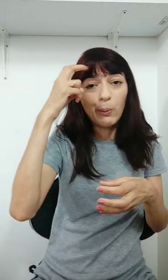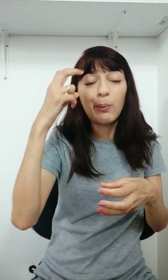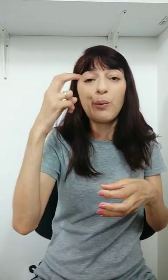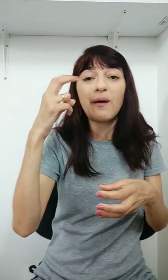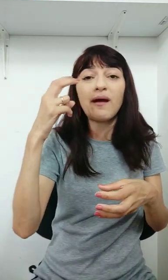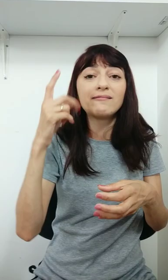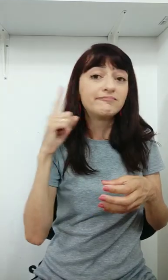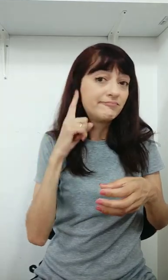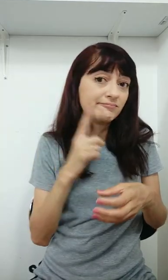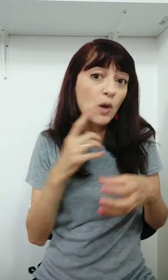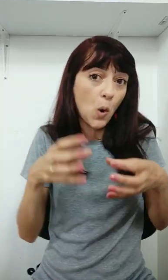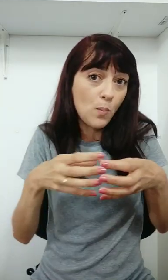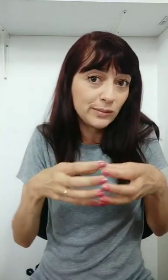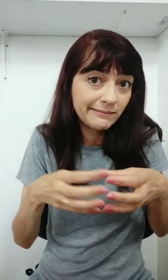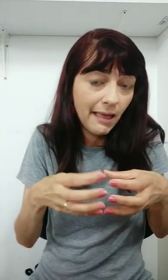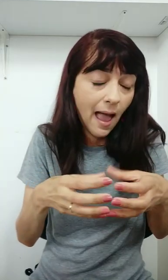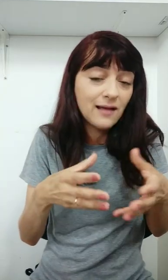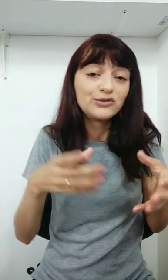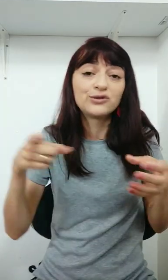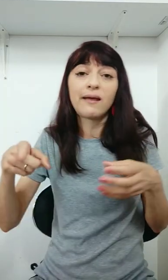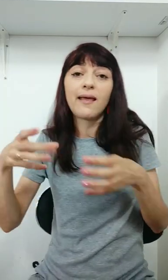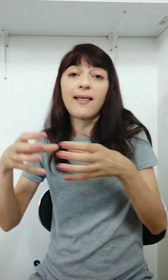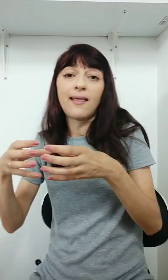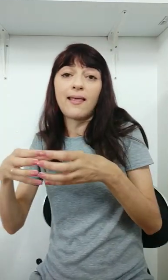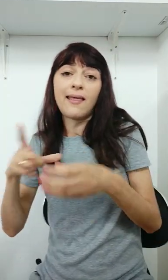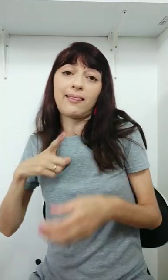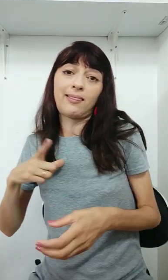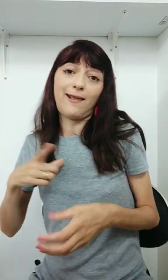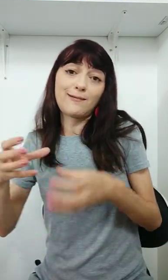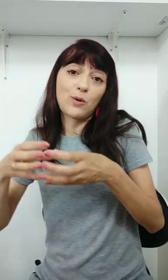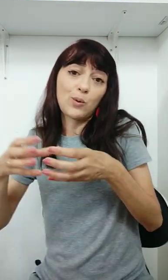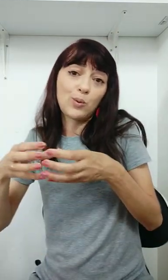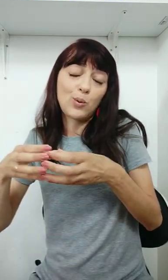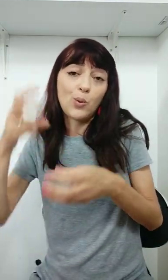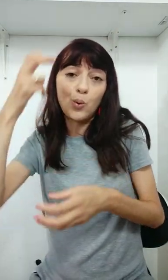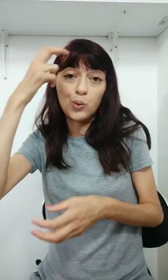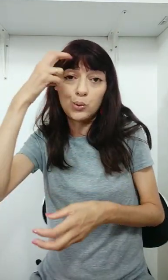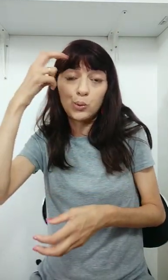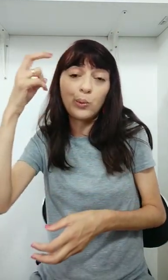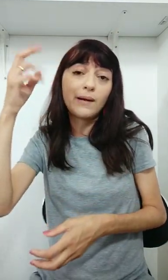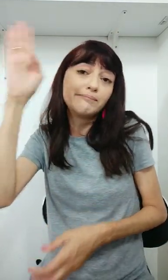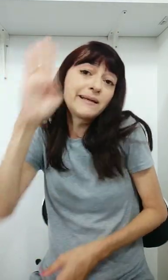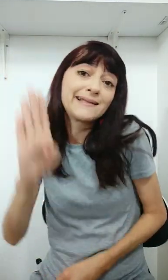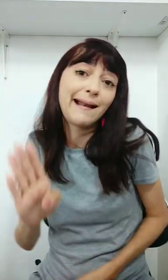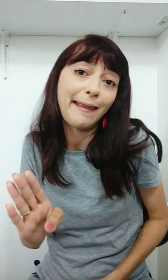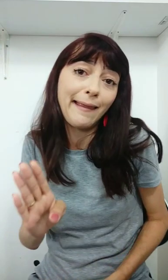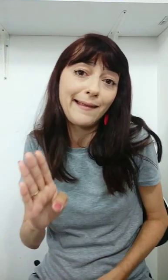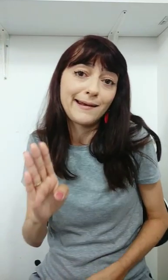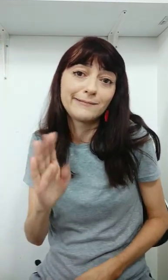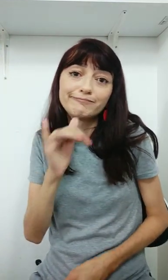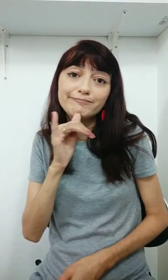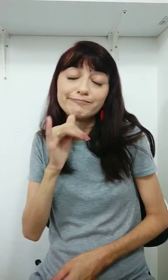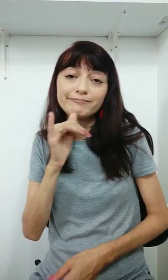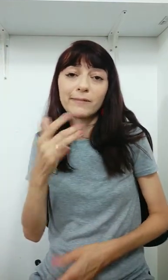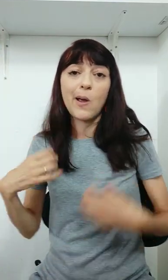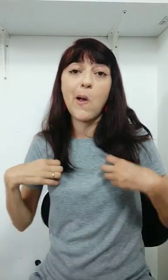de forma diferente, tá? Mas isso faz parte da comunidade surda. Faz parte algumas coisas também